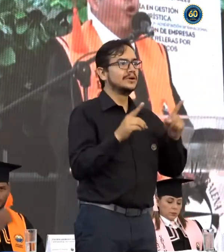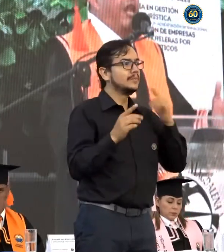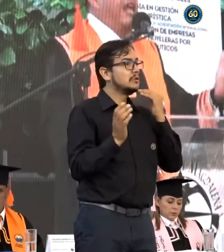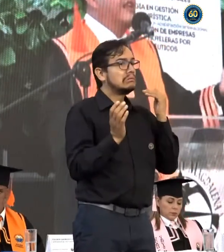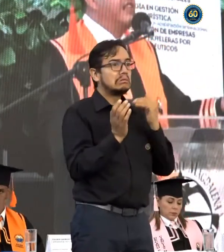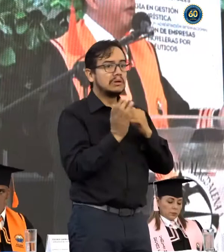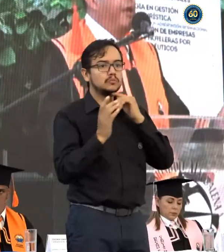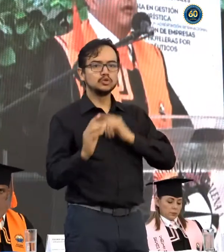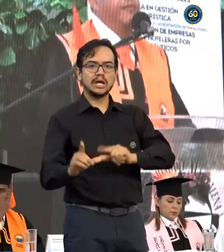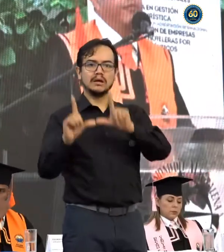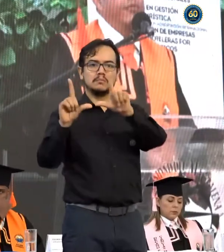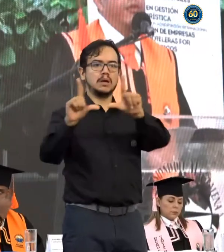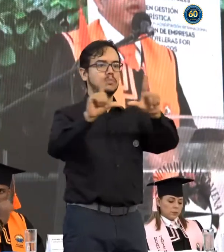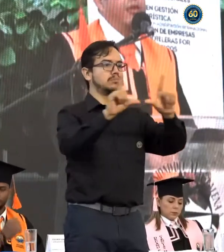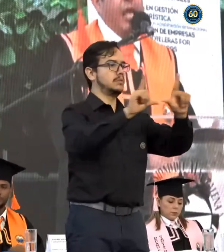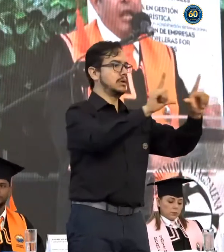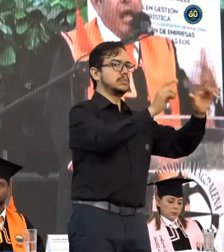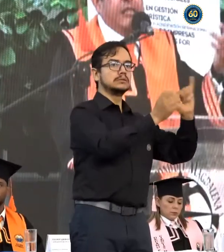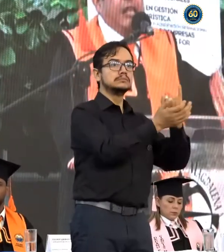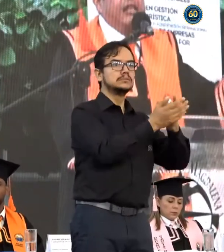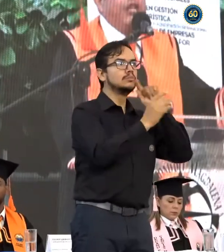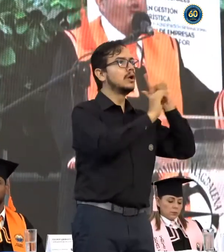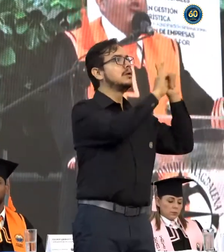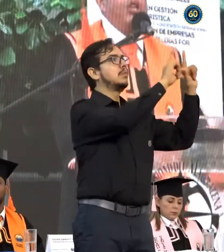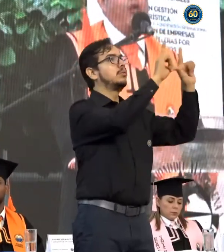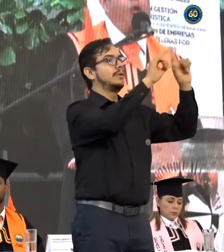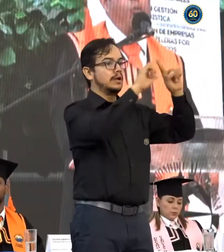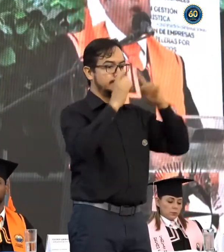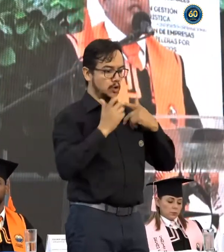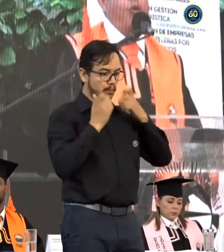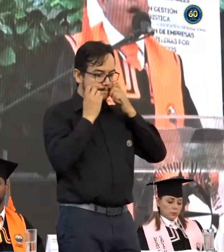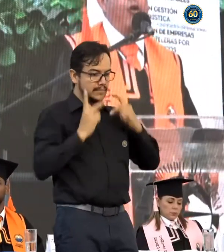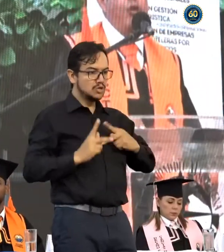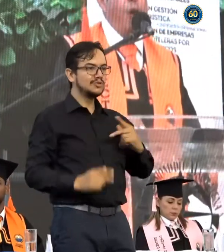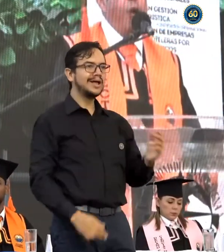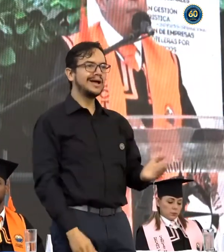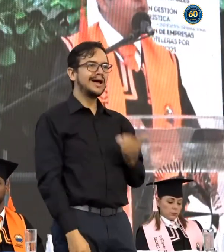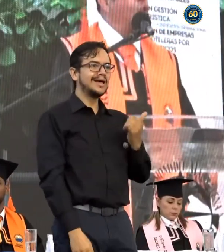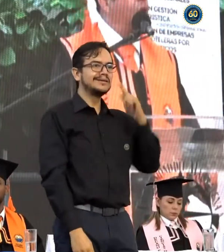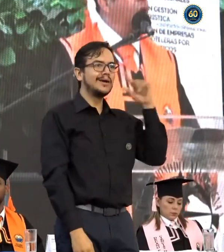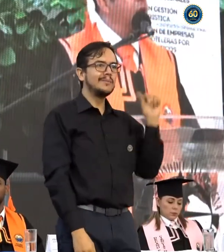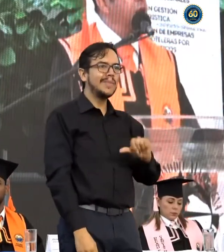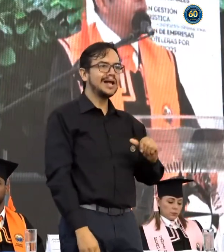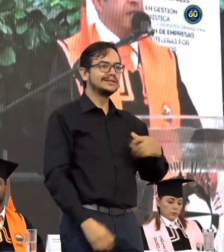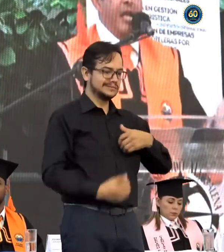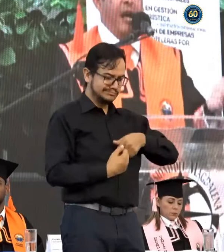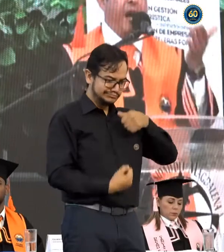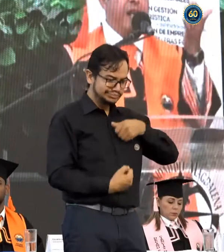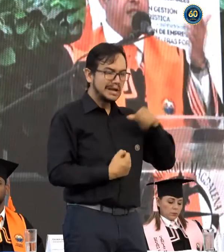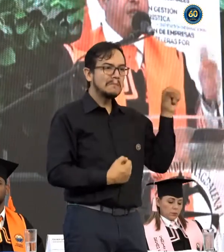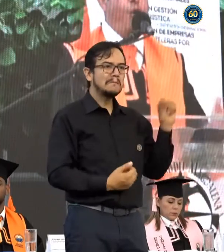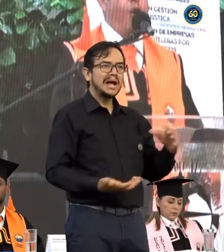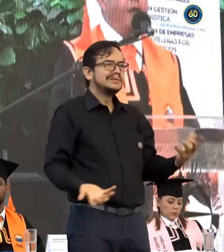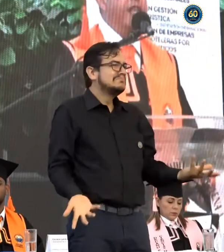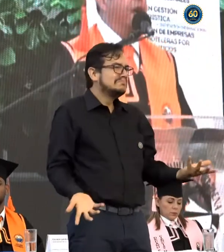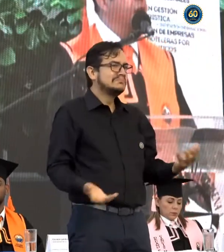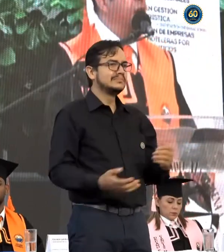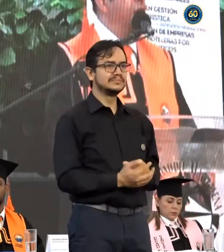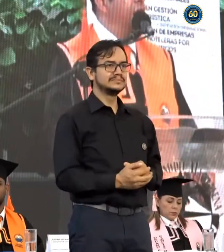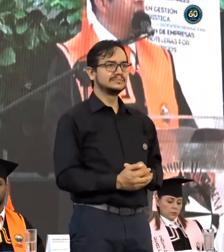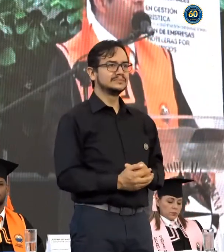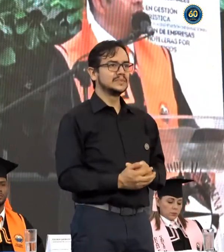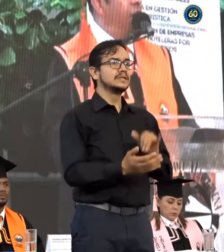sirve llenarse de título si no eres un buen ser humano ni una buena persona se han agradecido con la vida